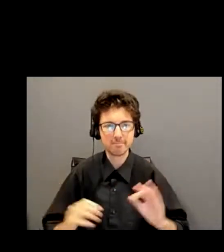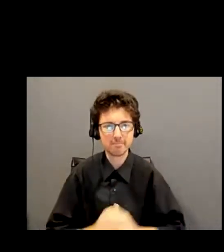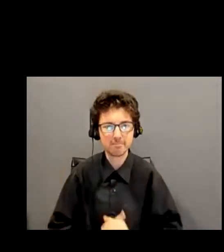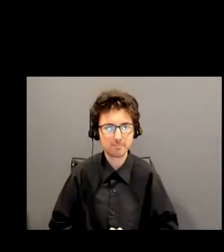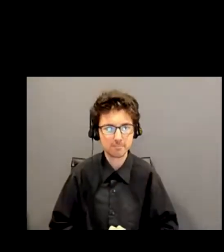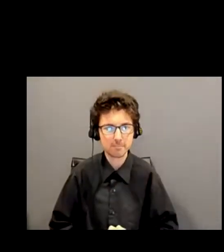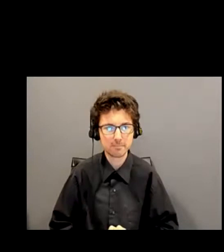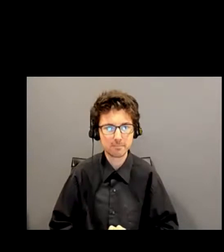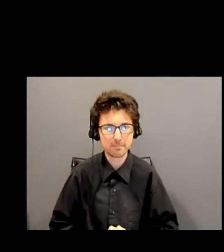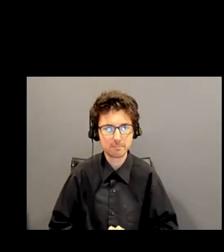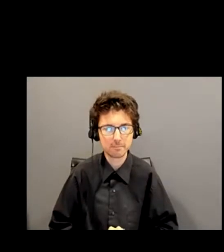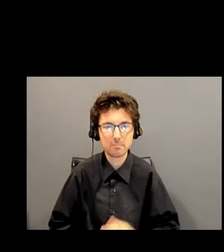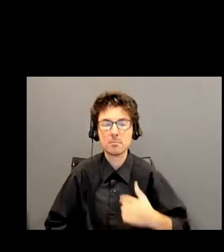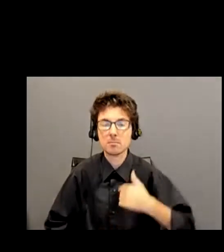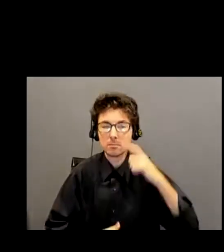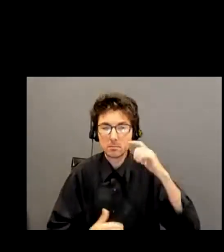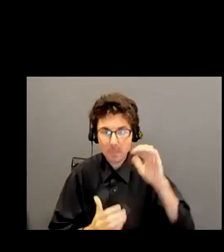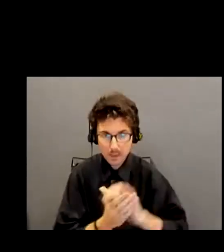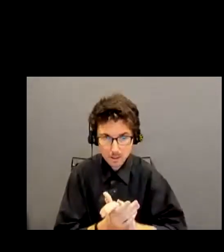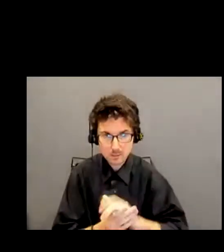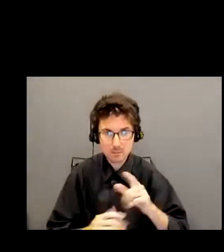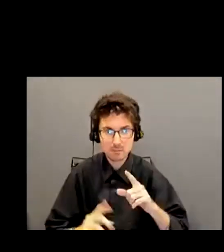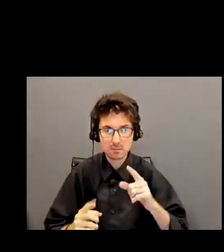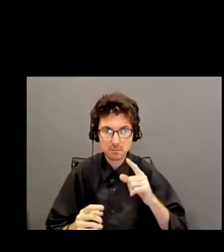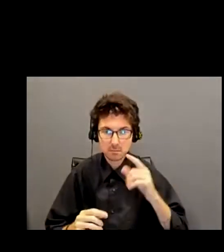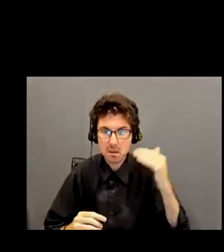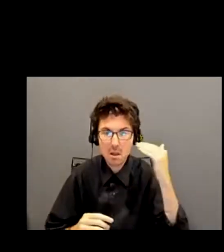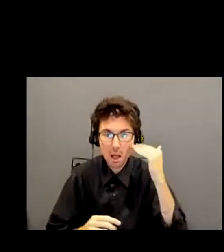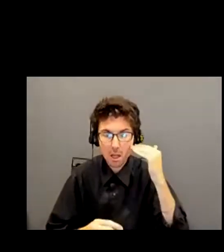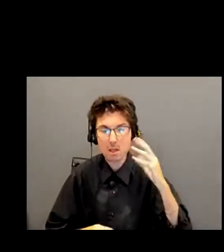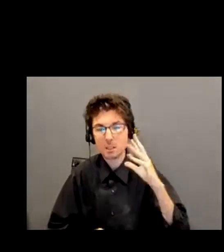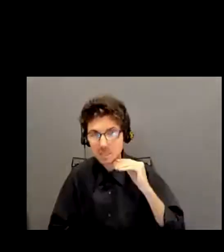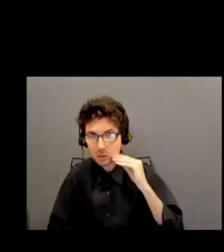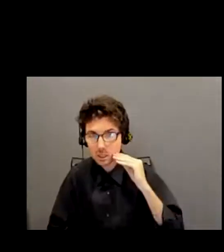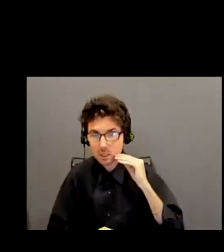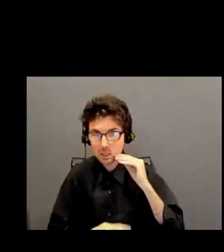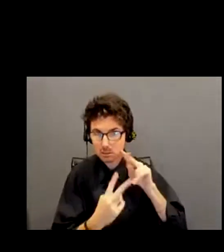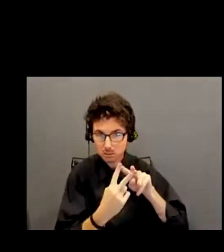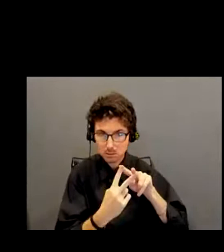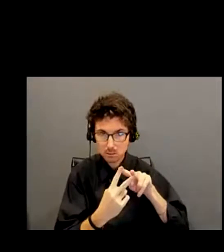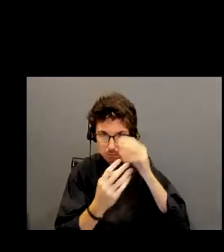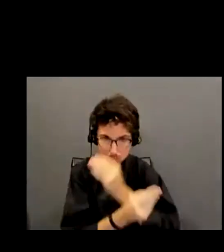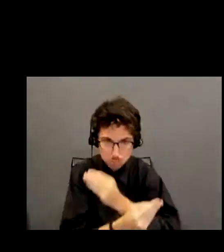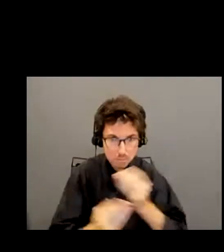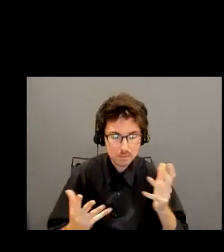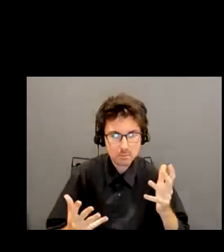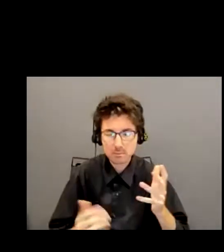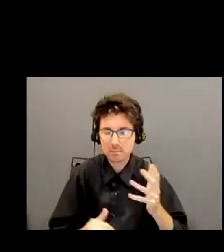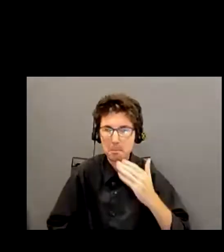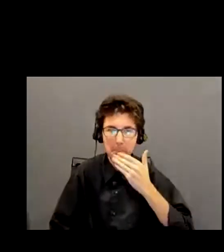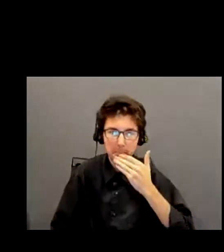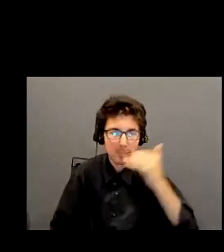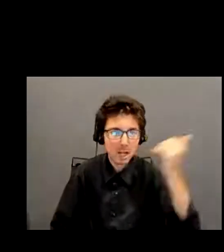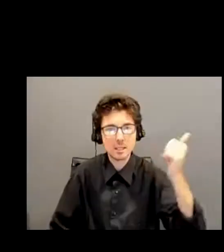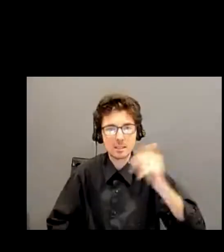mondiale. Et cela est vrai à la fois pour un travail mutuel entre nous au